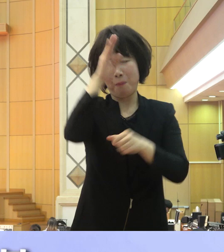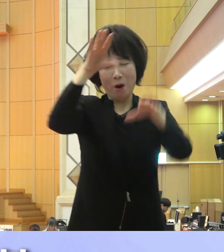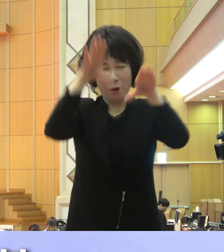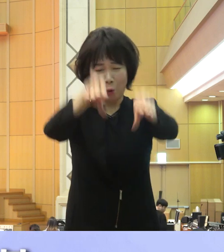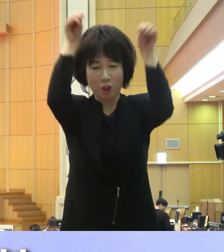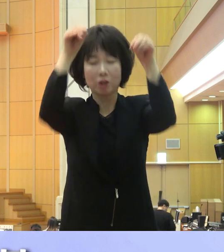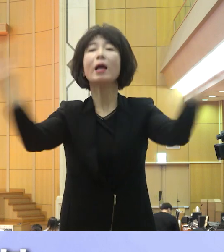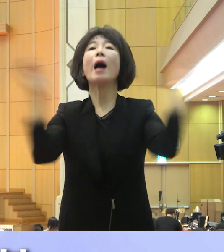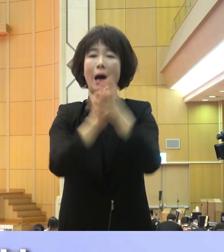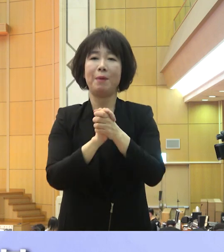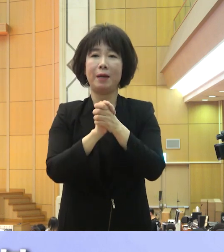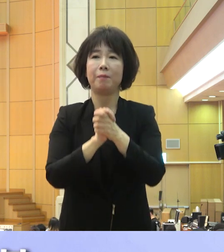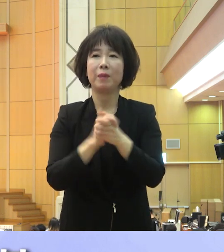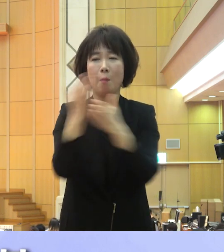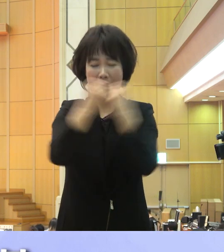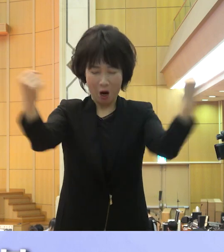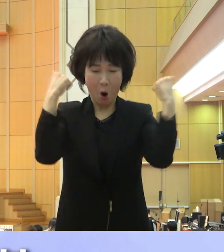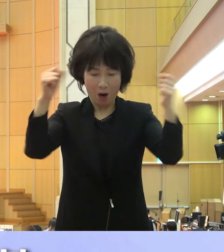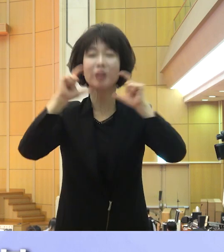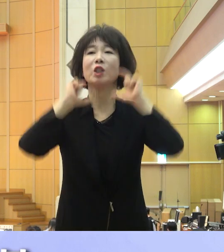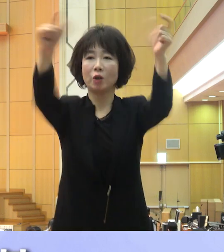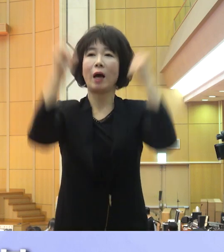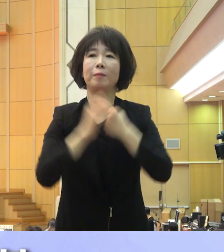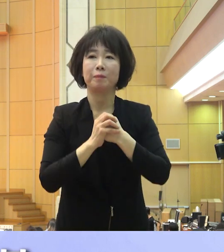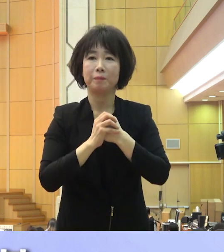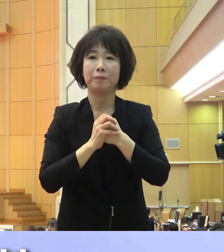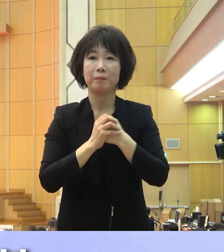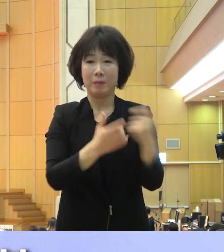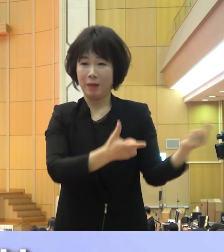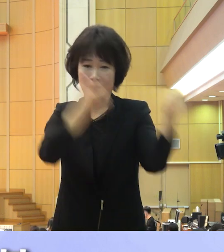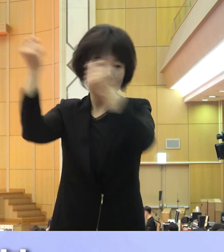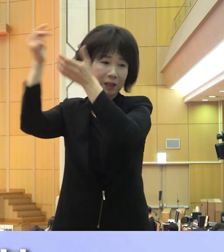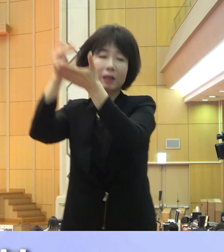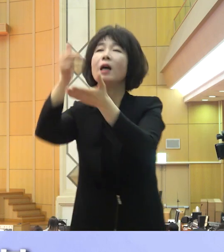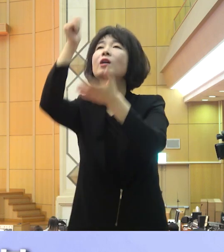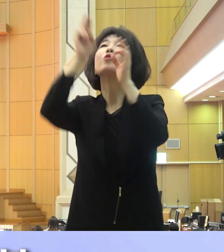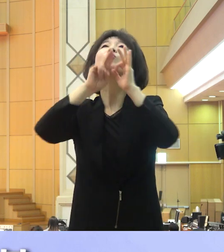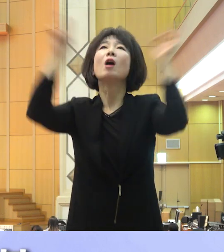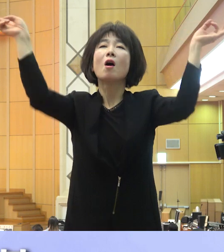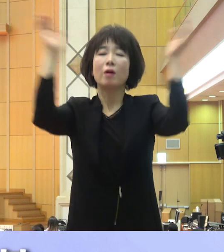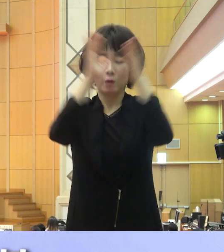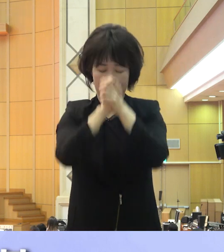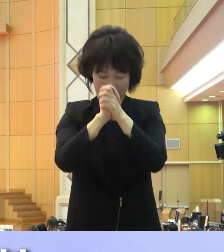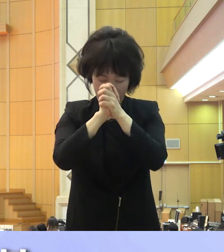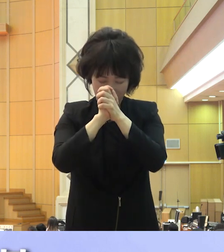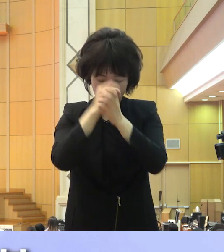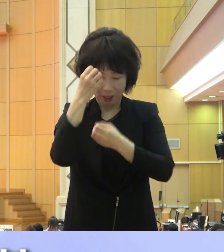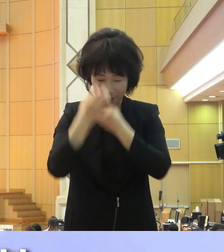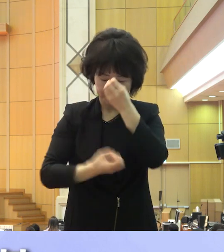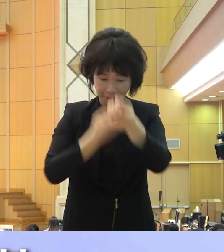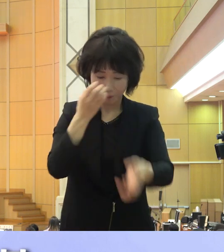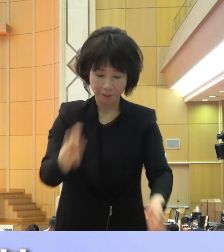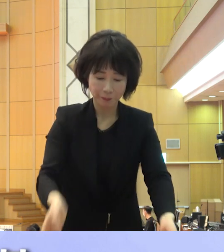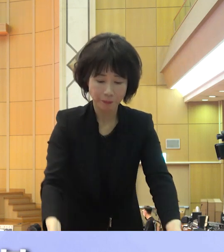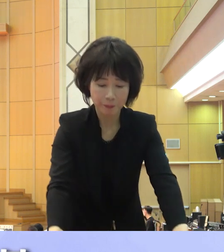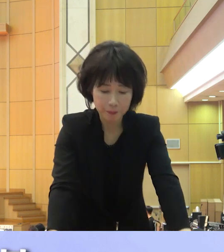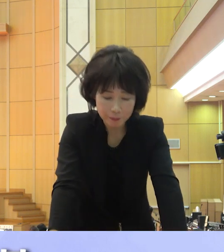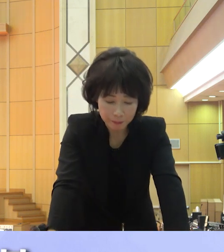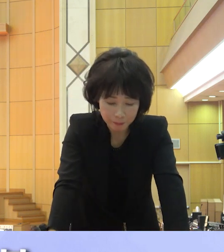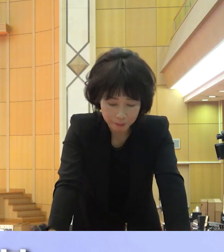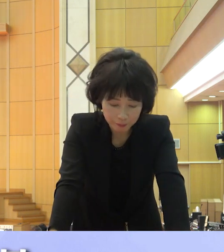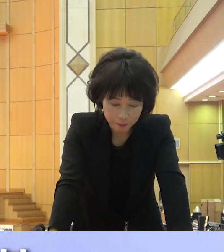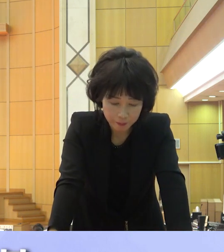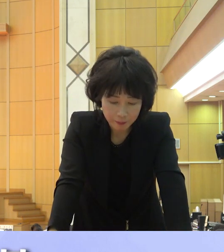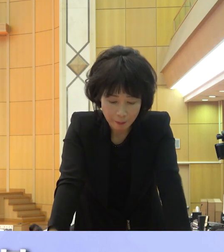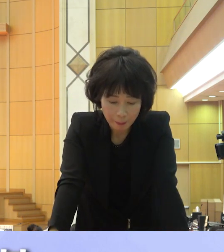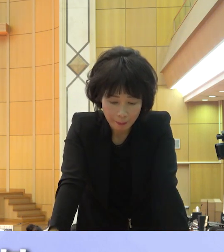깨끗함을 받을지어다, 건강할지어다. 다 같이 주여 한 몸으로 기도합니다. 주여, 살아계신 하나님 아버지